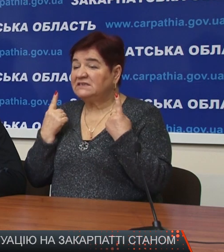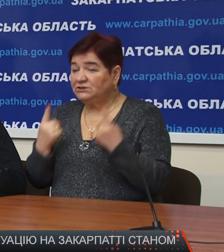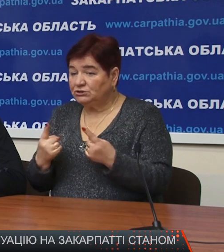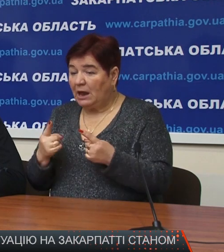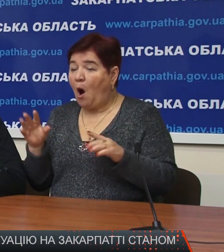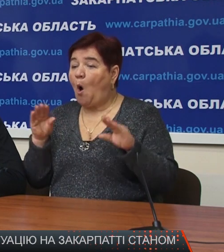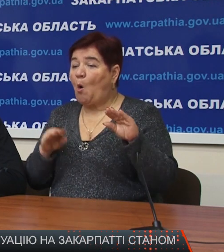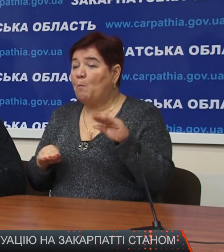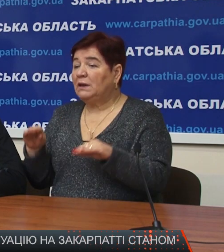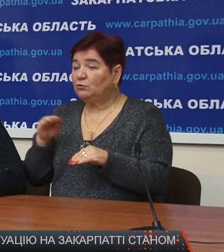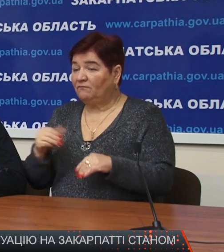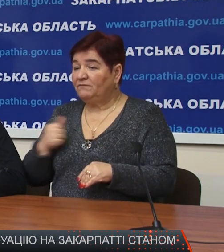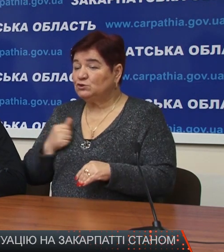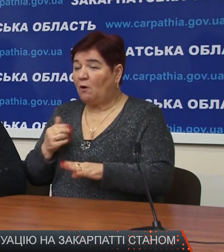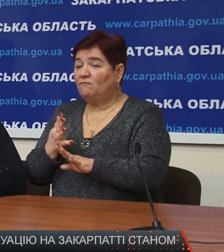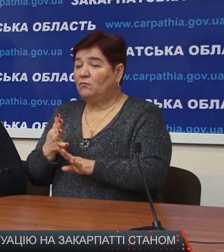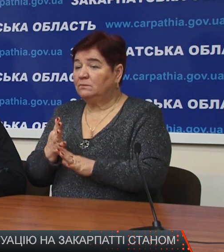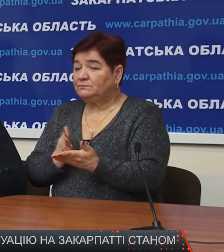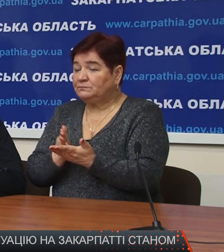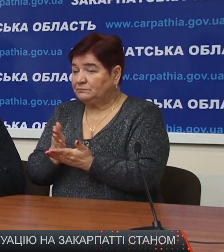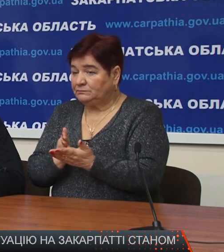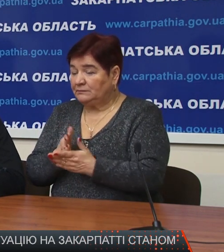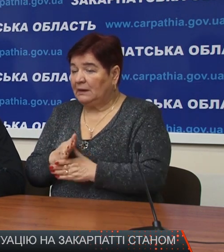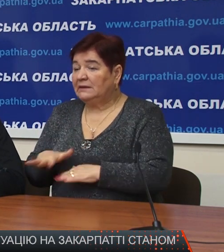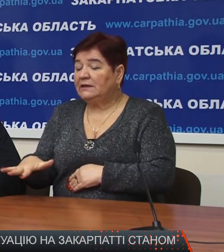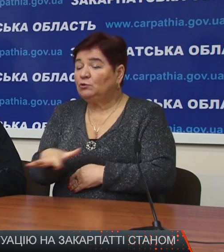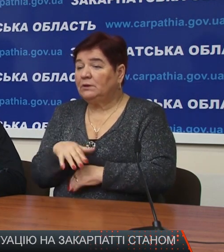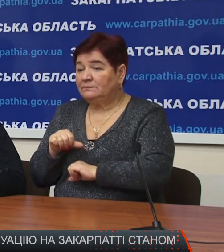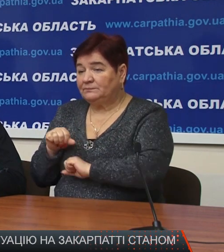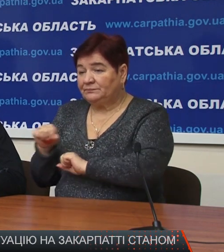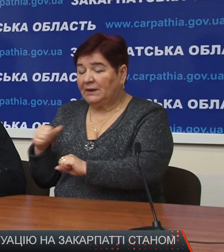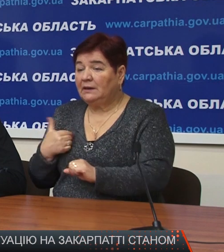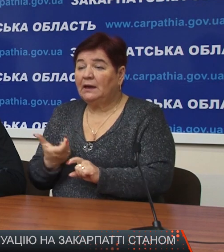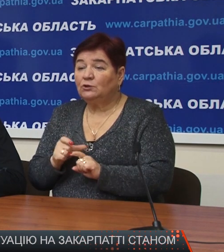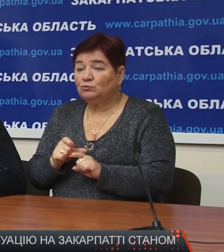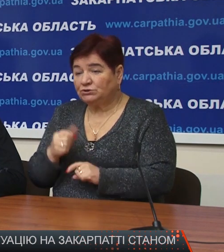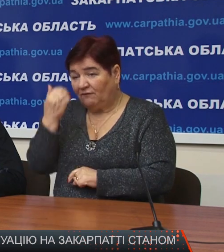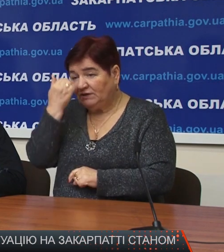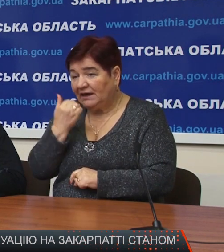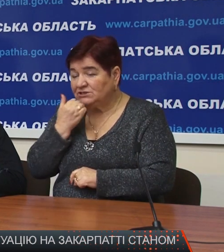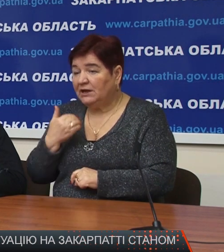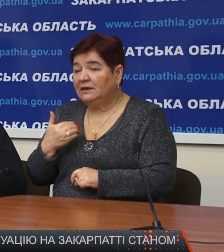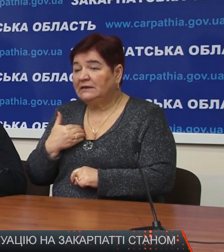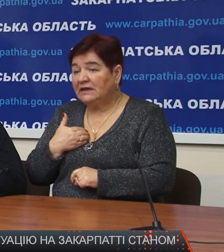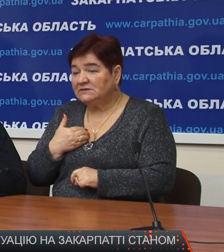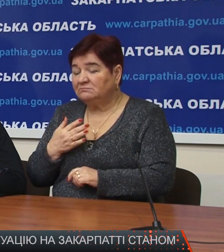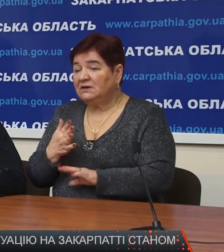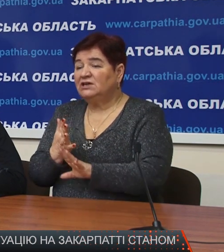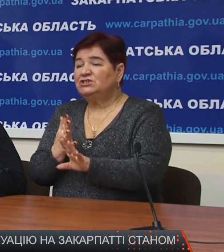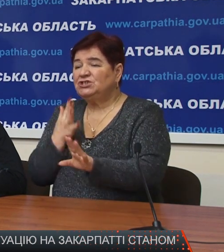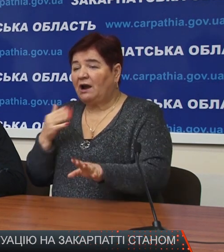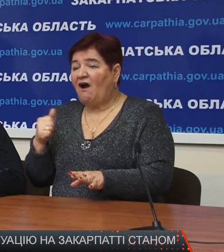комплектування військовослужбовців територіальної оборони. Я дуже вдячний нашим громадянам, у нас черги в воєнкоматах, у